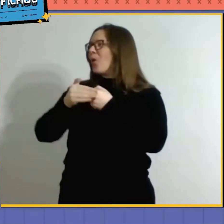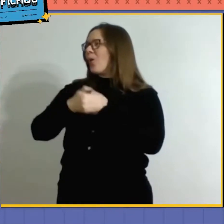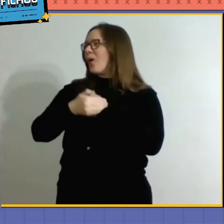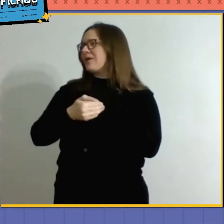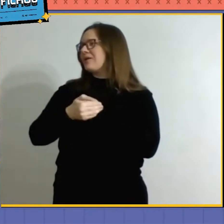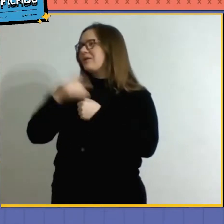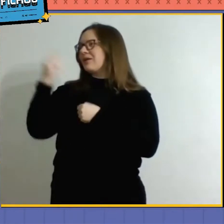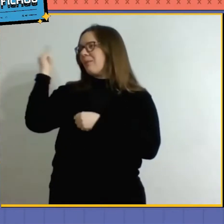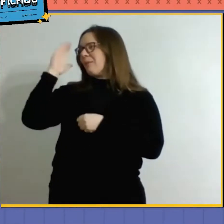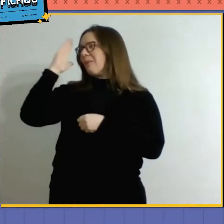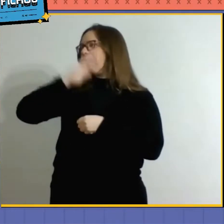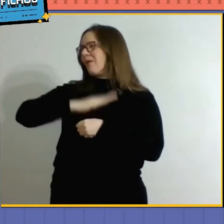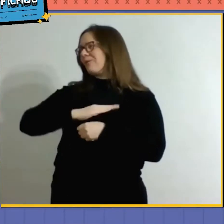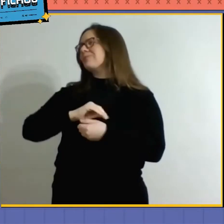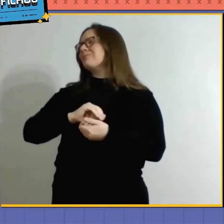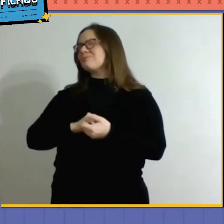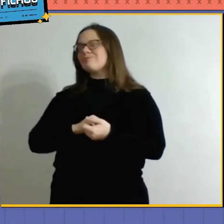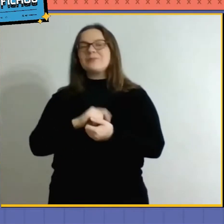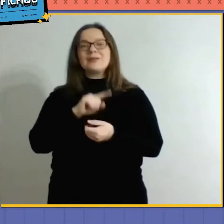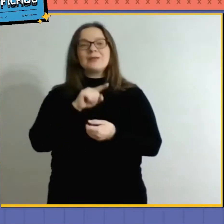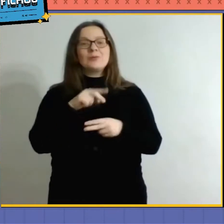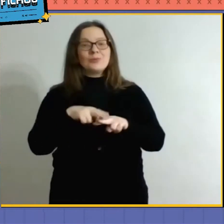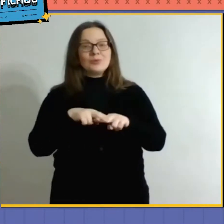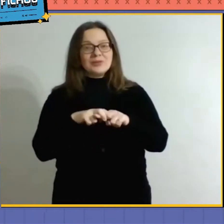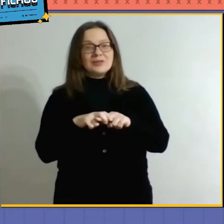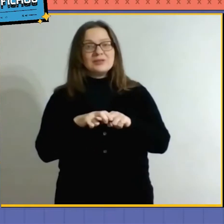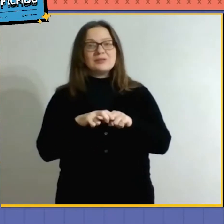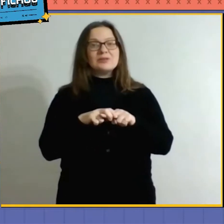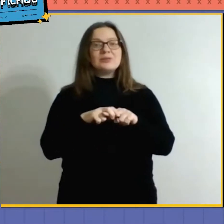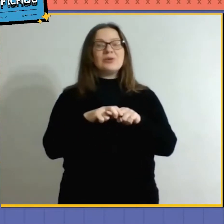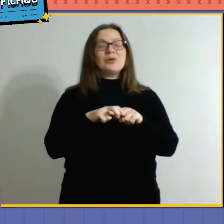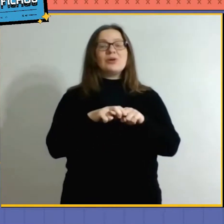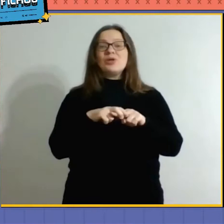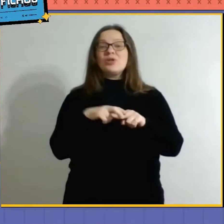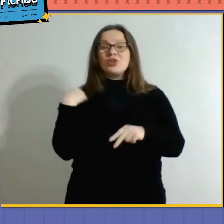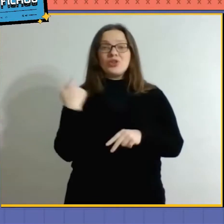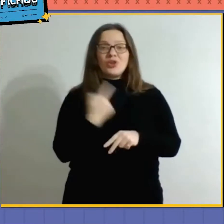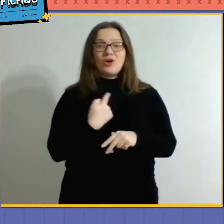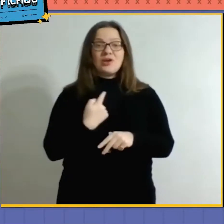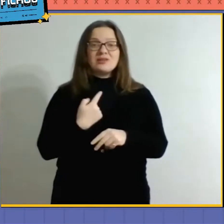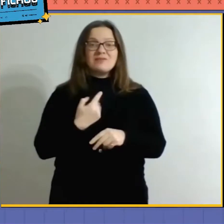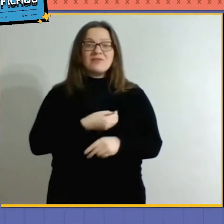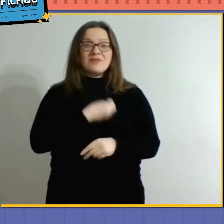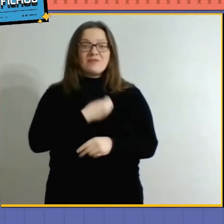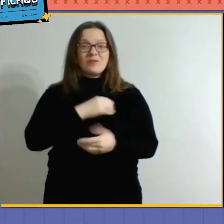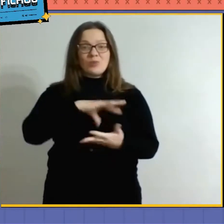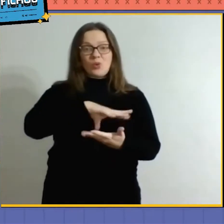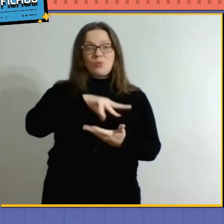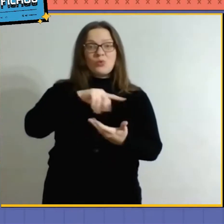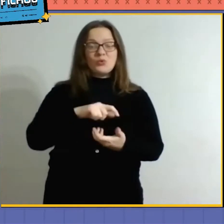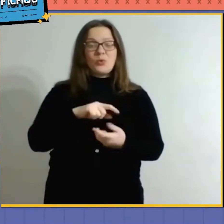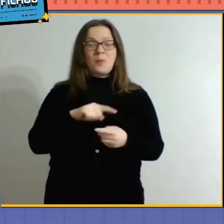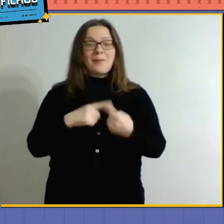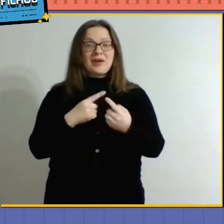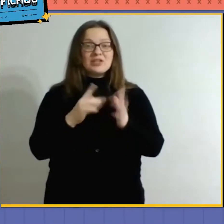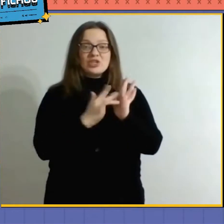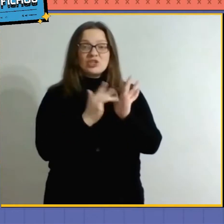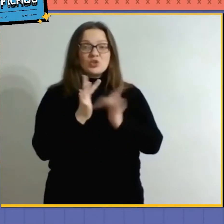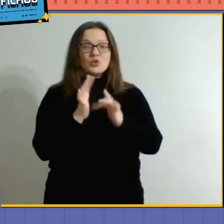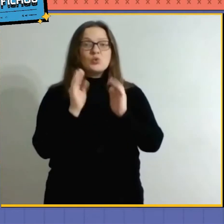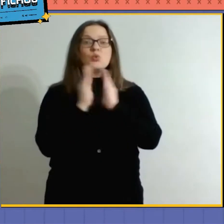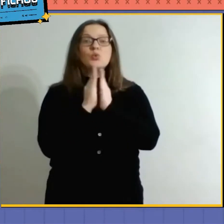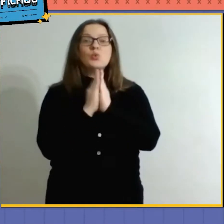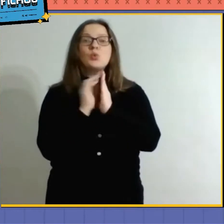foi para mim e para você então nós ainda estamos no mundo e o senhor orou para que apesar de nós ainda